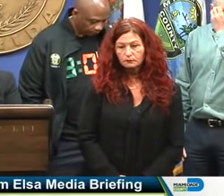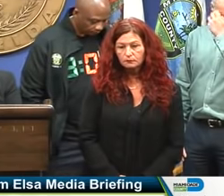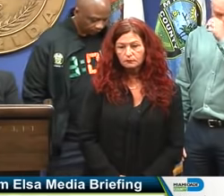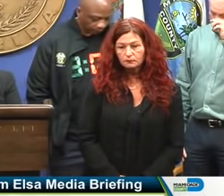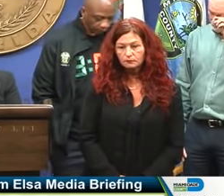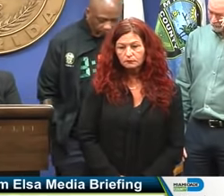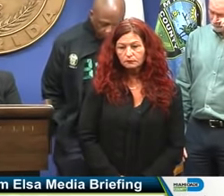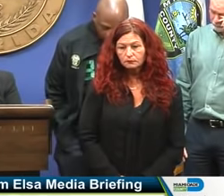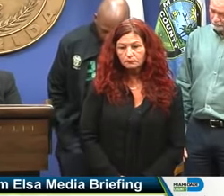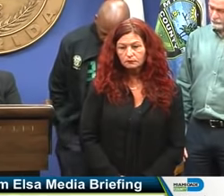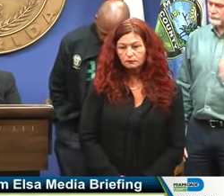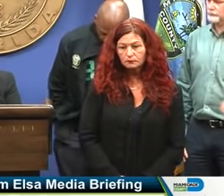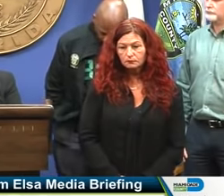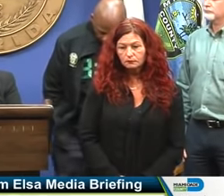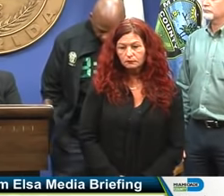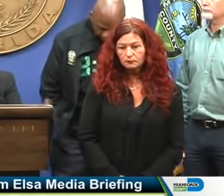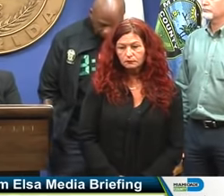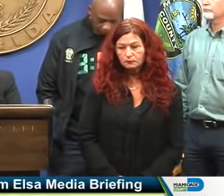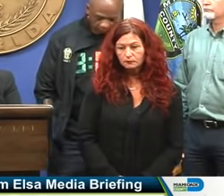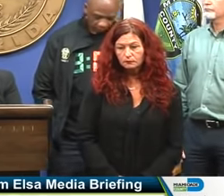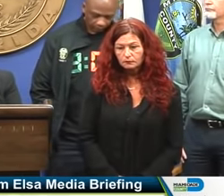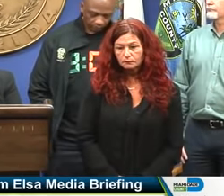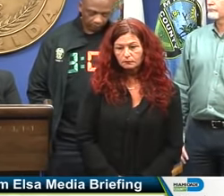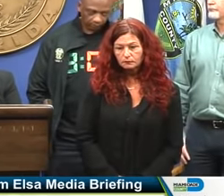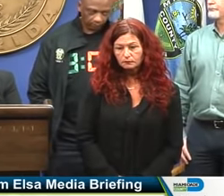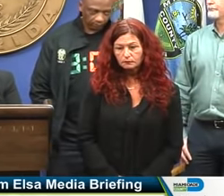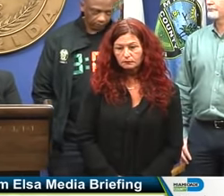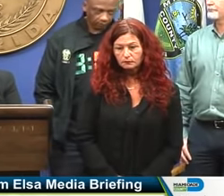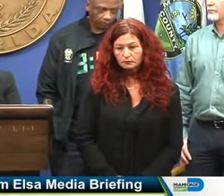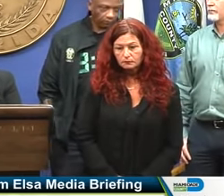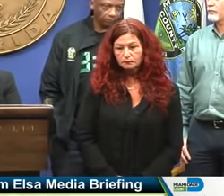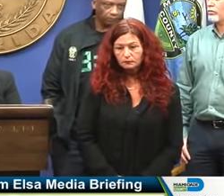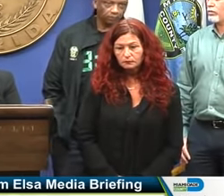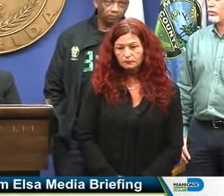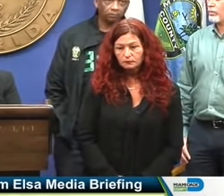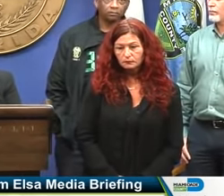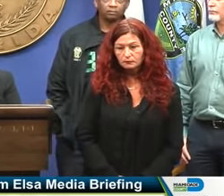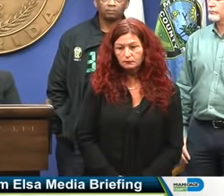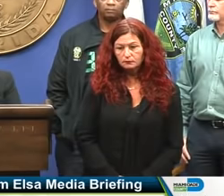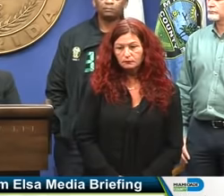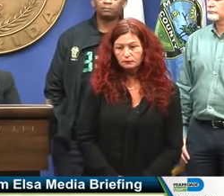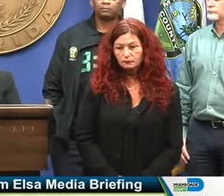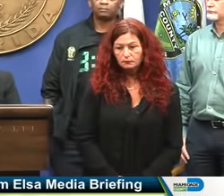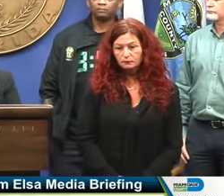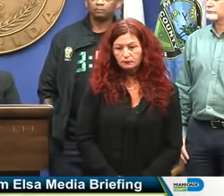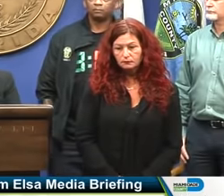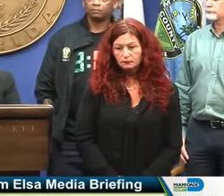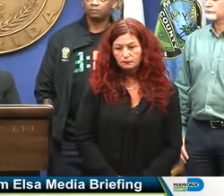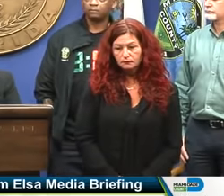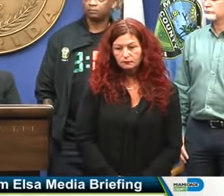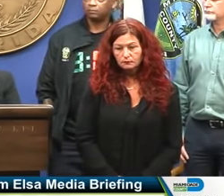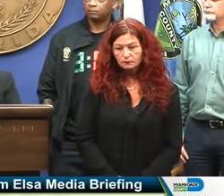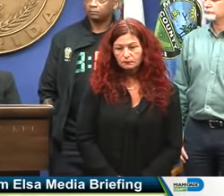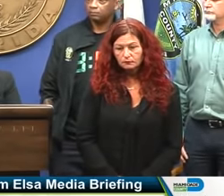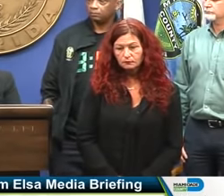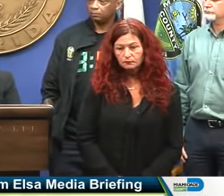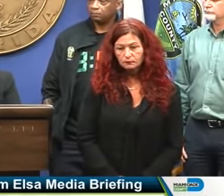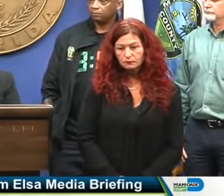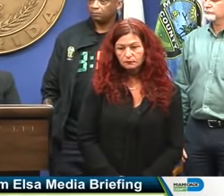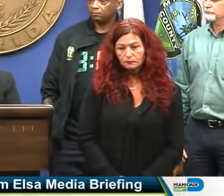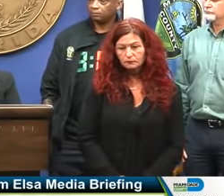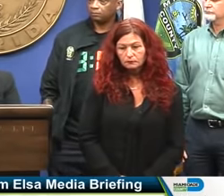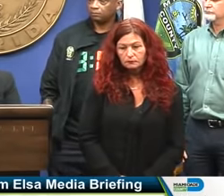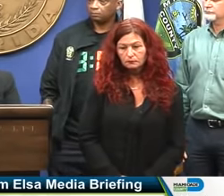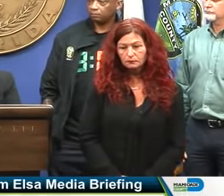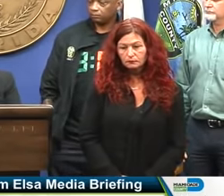servir junto a estos héroes, nuestros extraordinarios equipos de Condado de Miami-Dade y todos los